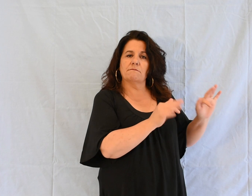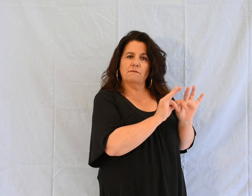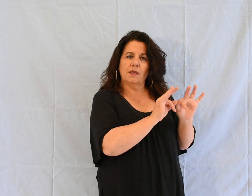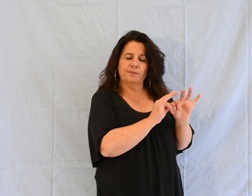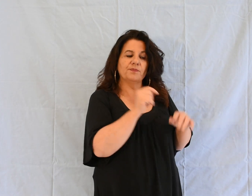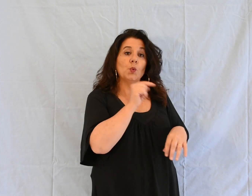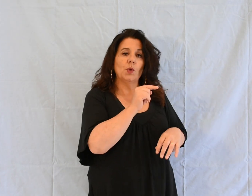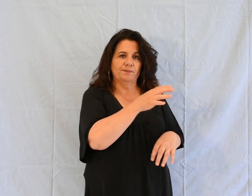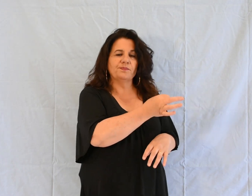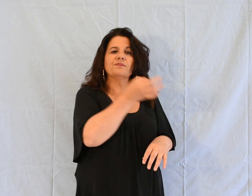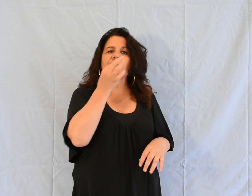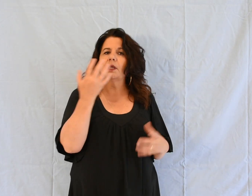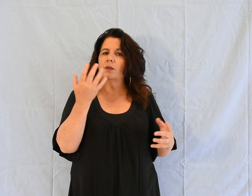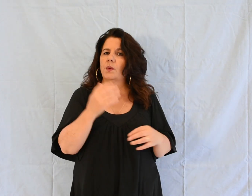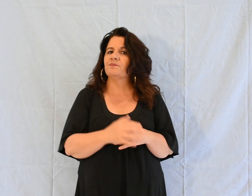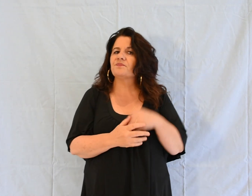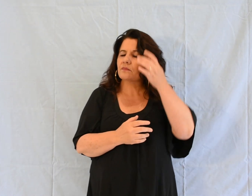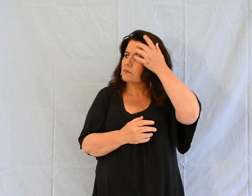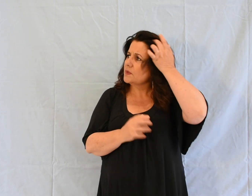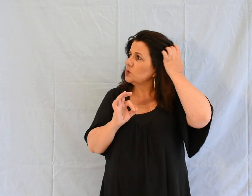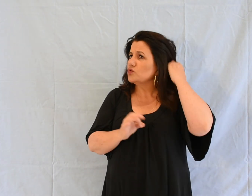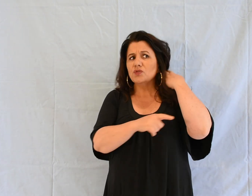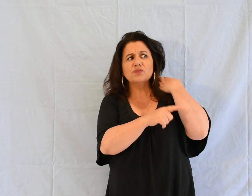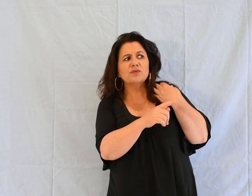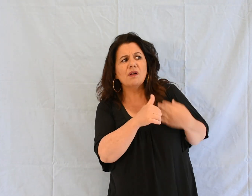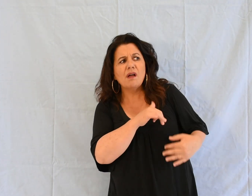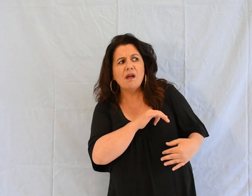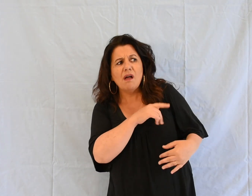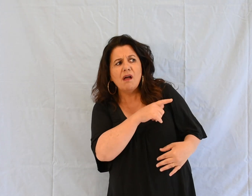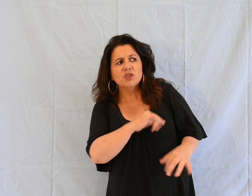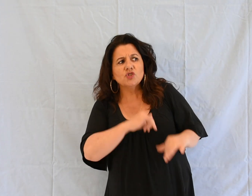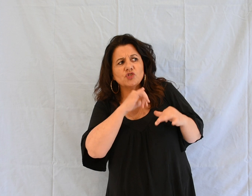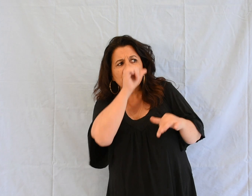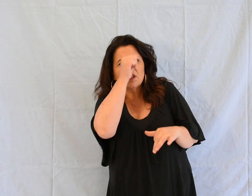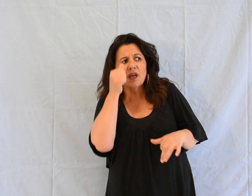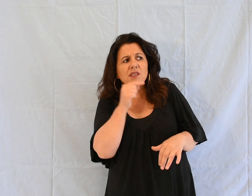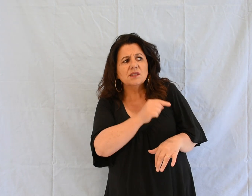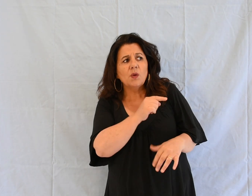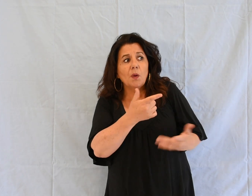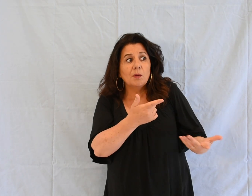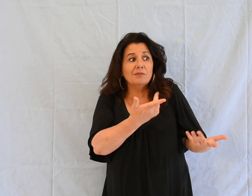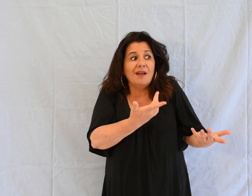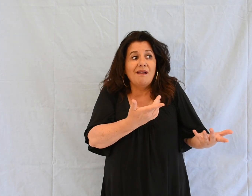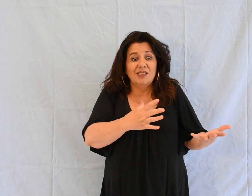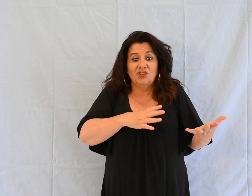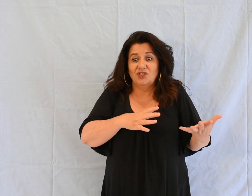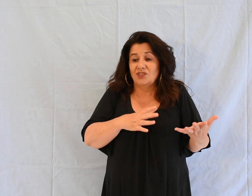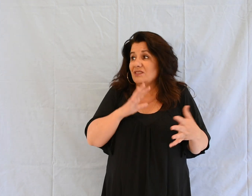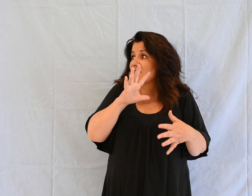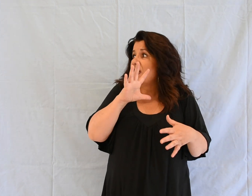lui dit, « Il y a là un jeune garçon qui a 5 pains d'orge et